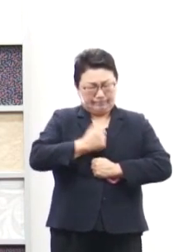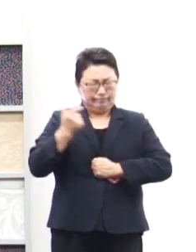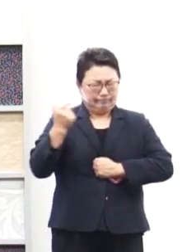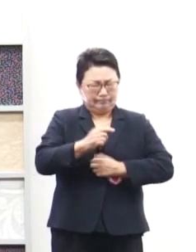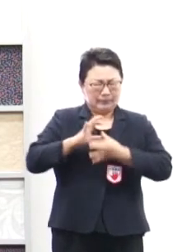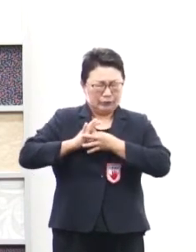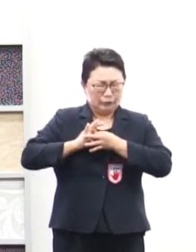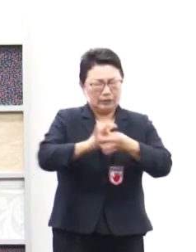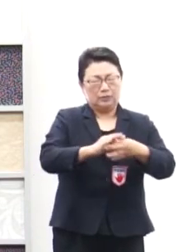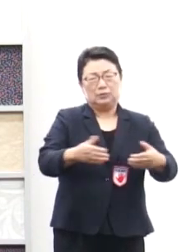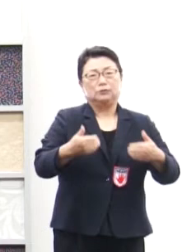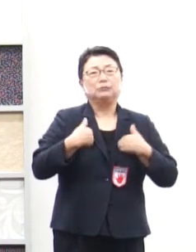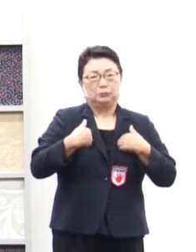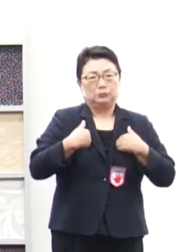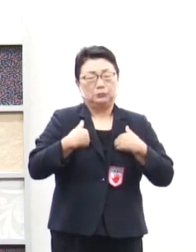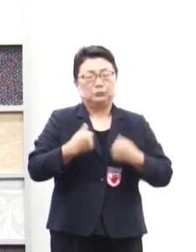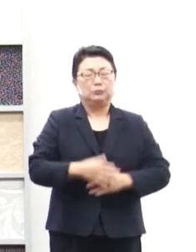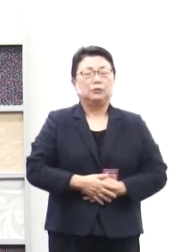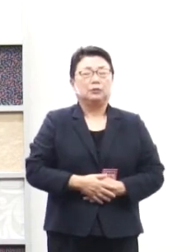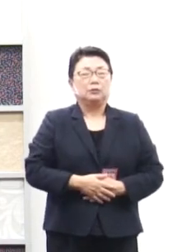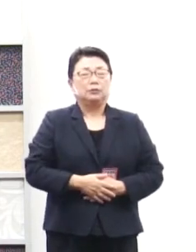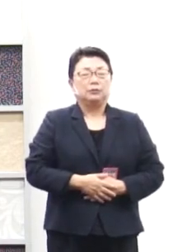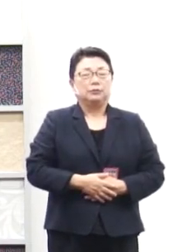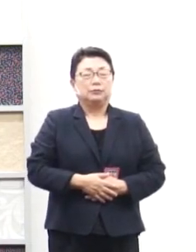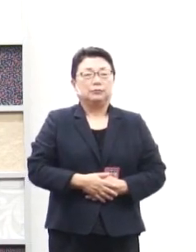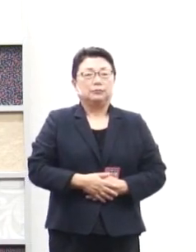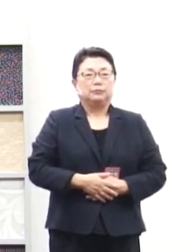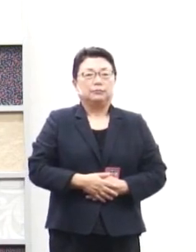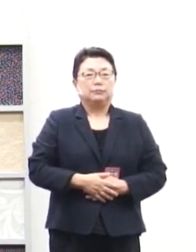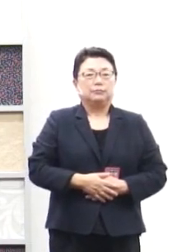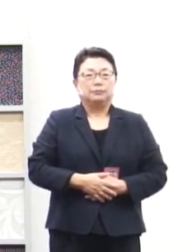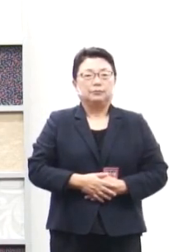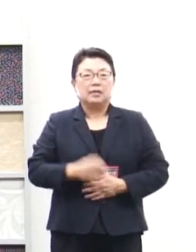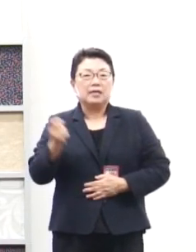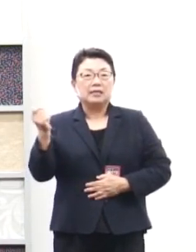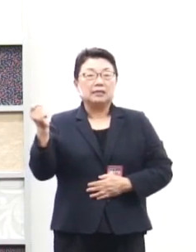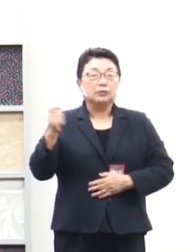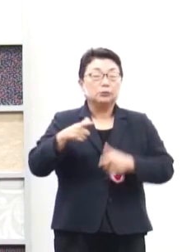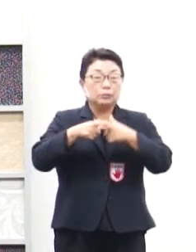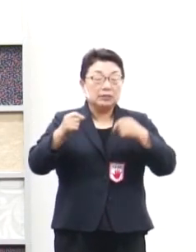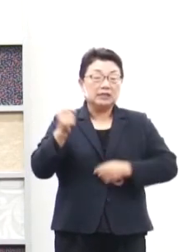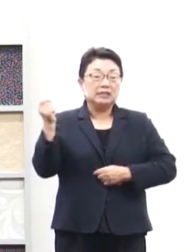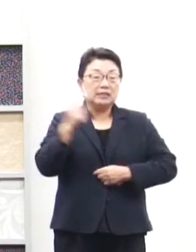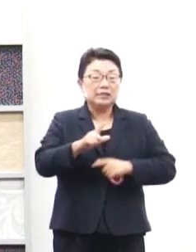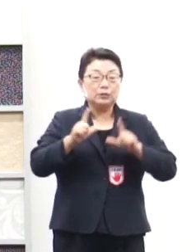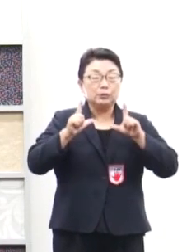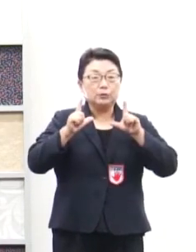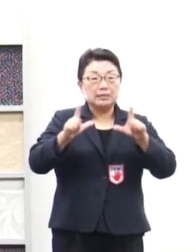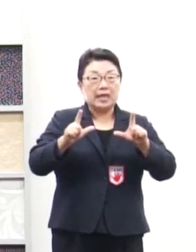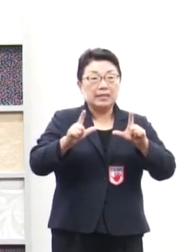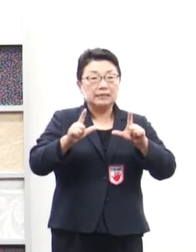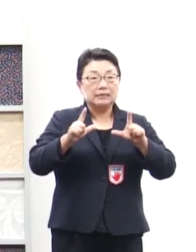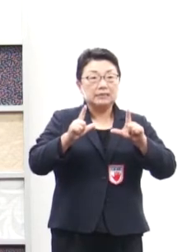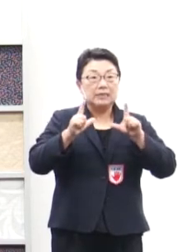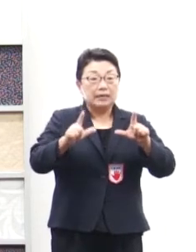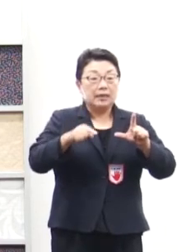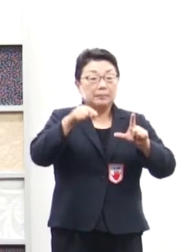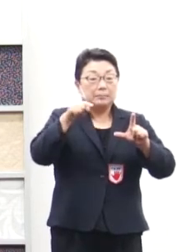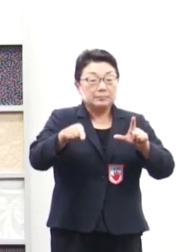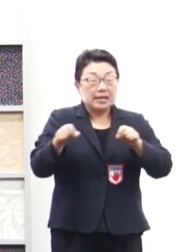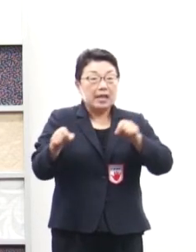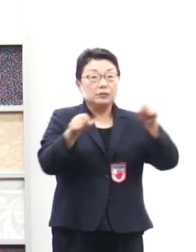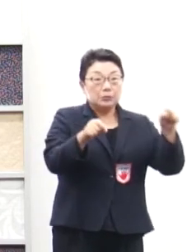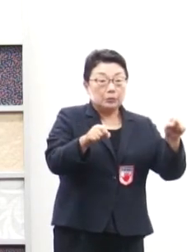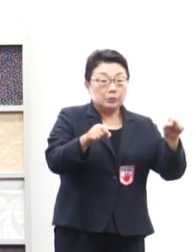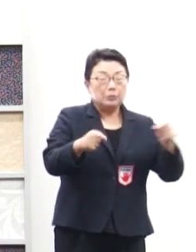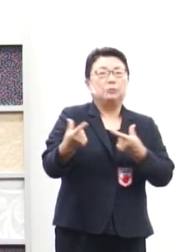。このため、国の緊急事態宣言の、期間の延長に伴いまして、対象